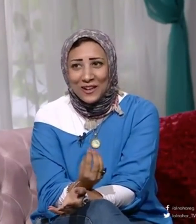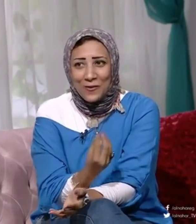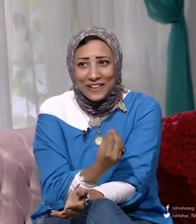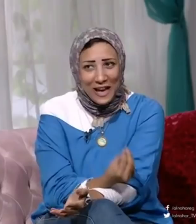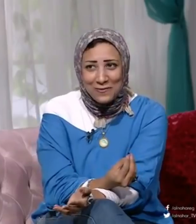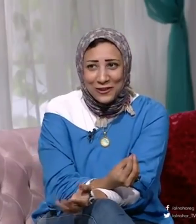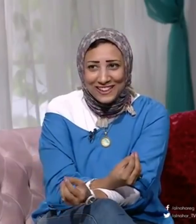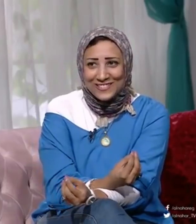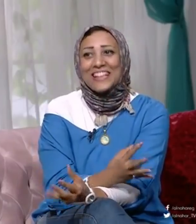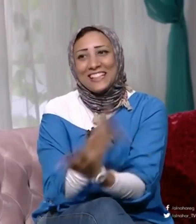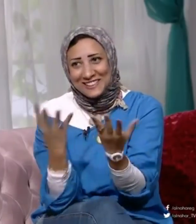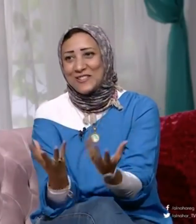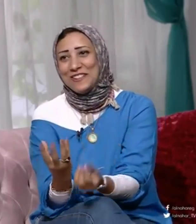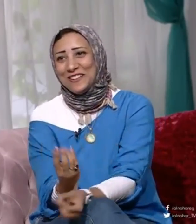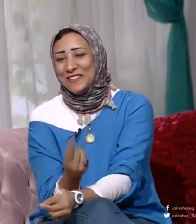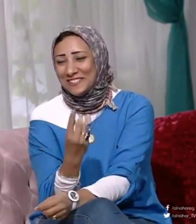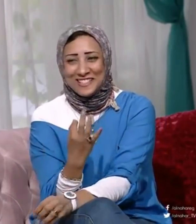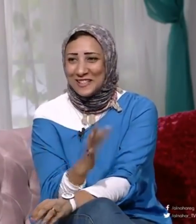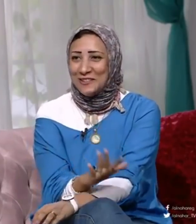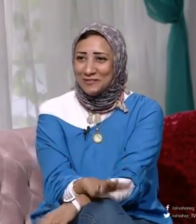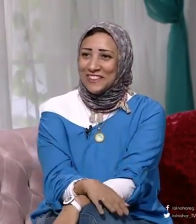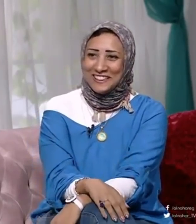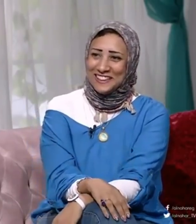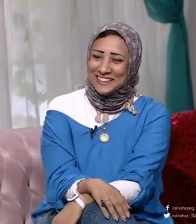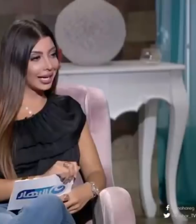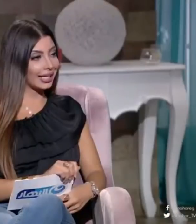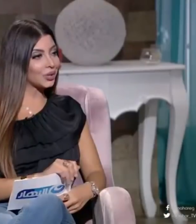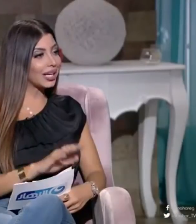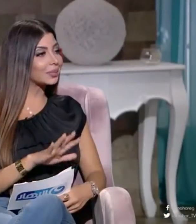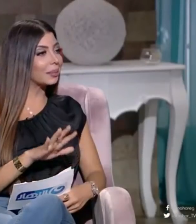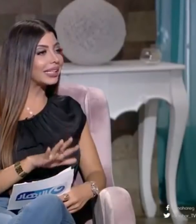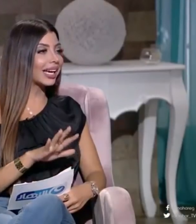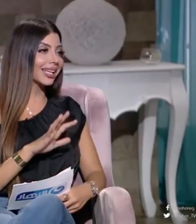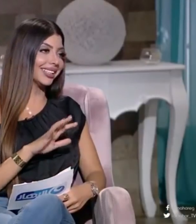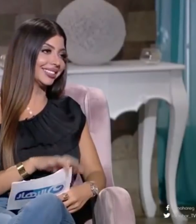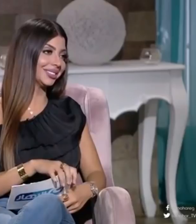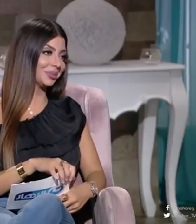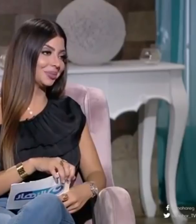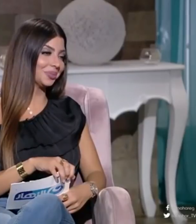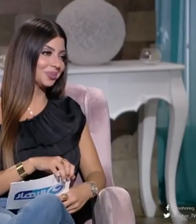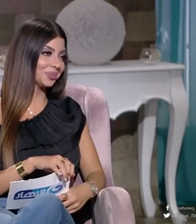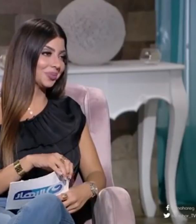ولا هو بيحب واحدة؟ في الاخر اكتشفنا ان اغنية وطنية، عشان كده بحبها جدا. انا عاوزة اسمع منك حاجة تاني.